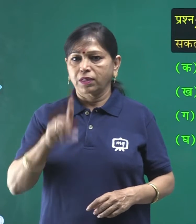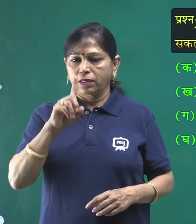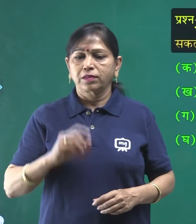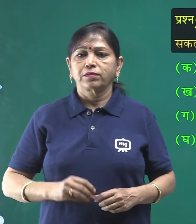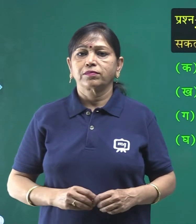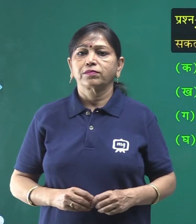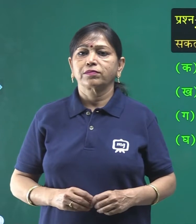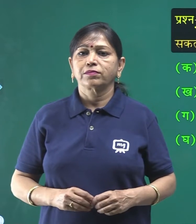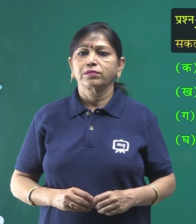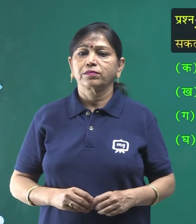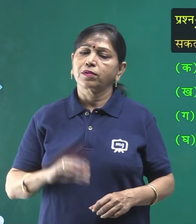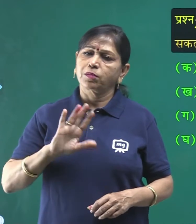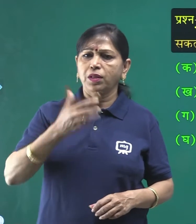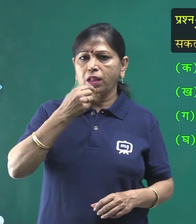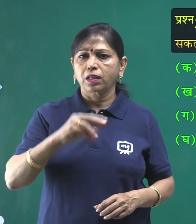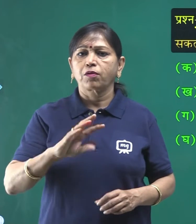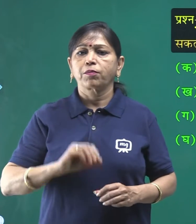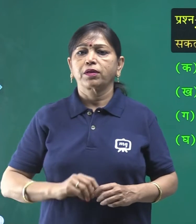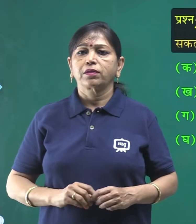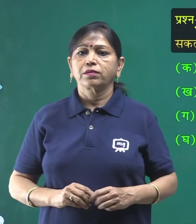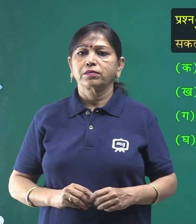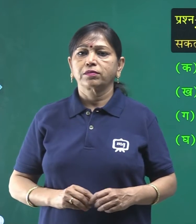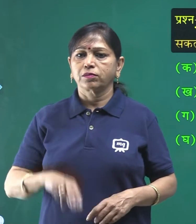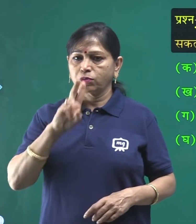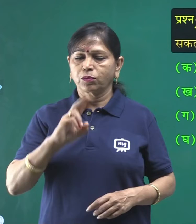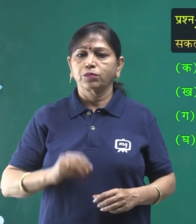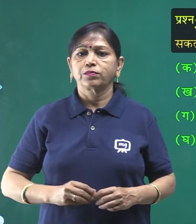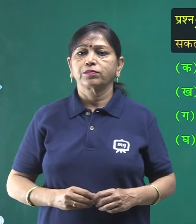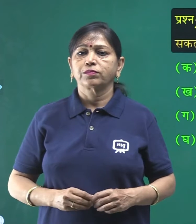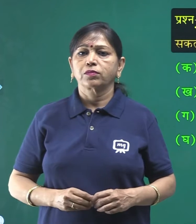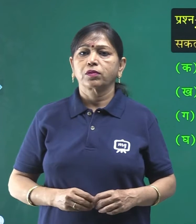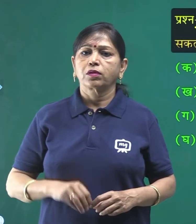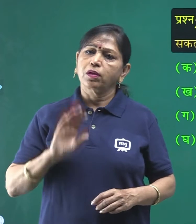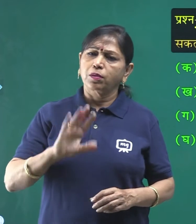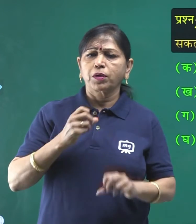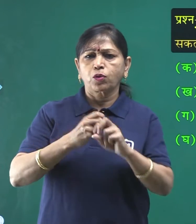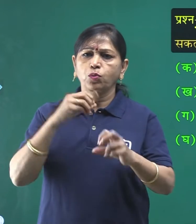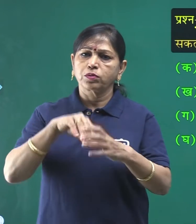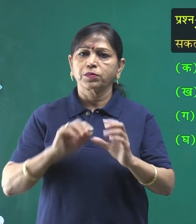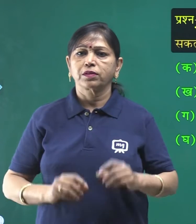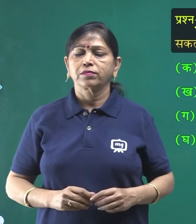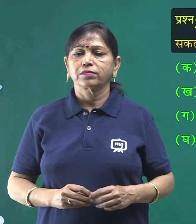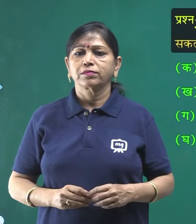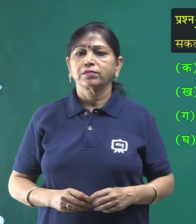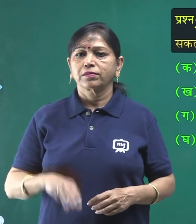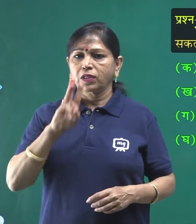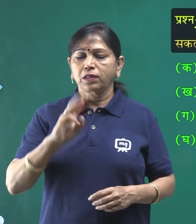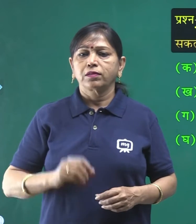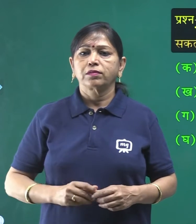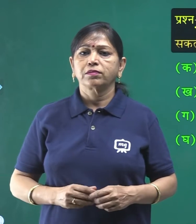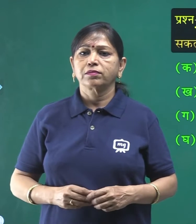1 केवल द्रव में, 2 केवल ठोस में,